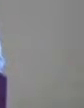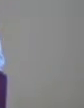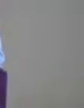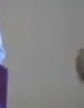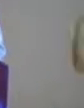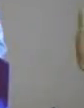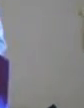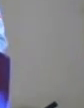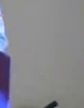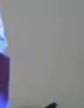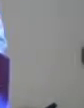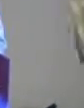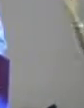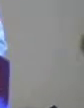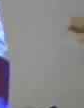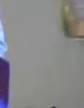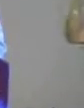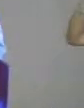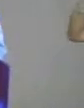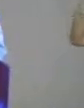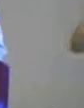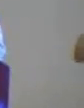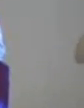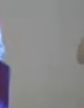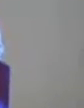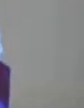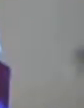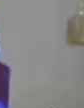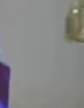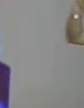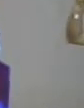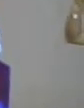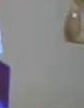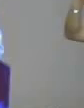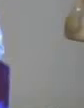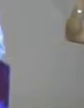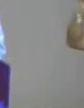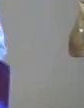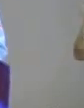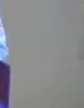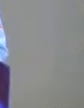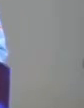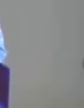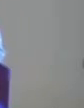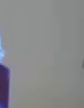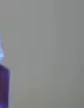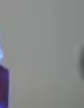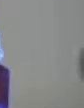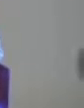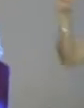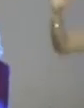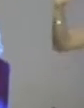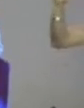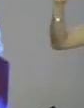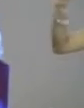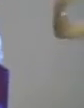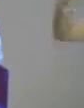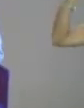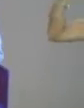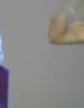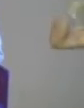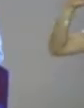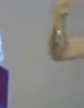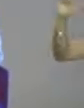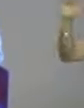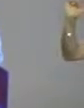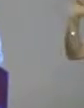de Ginecología y Obstetricia, y desde el año 2001 director del Servicio de Obstetricia y Ginecología